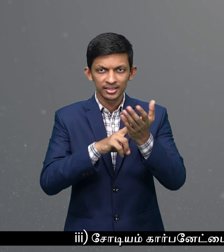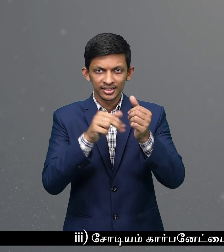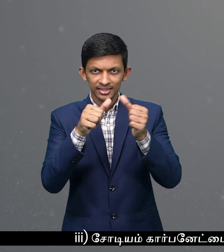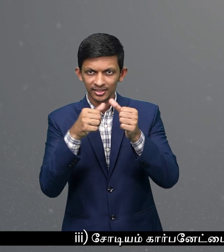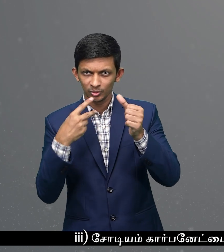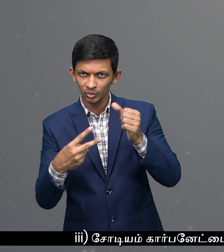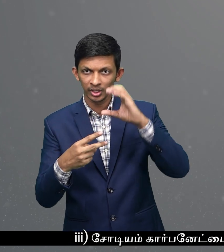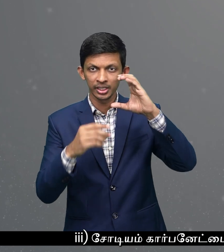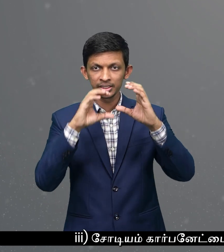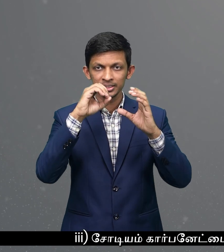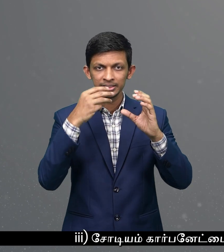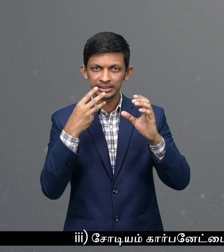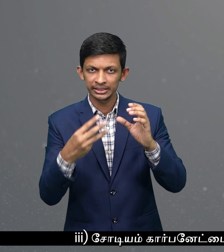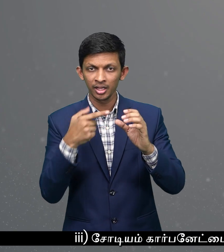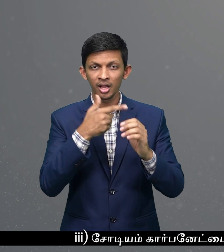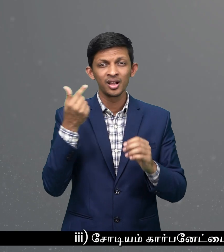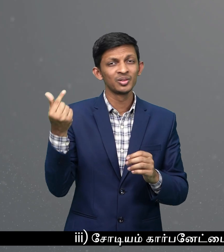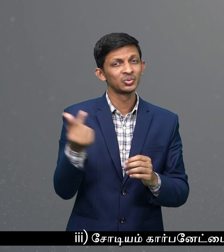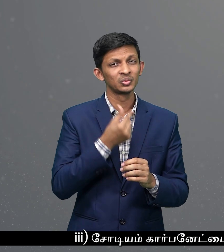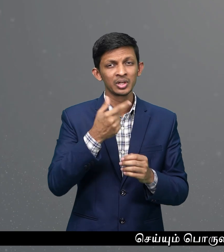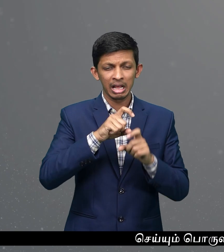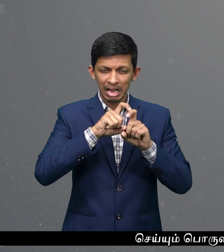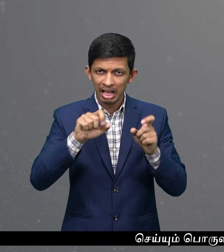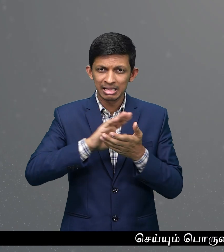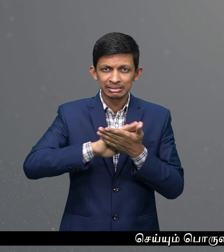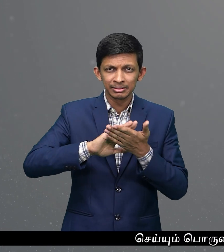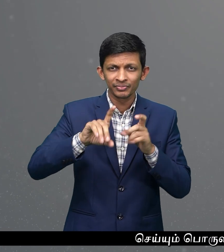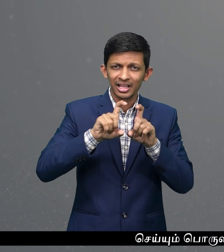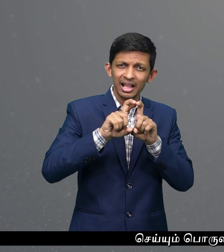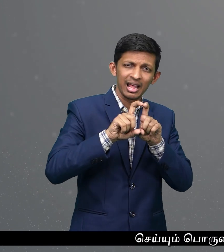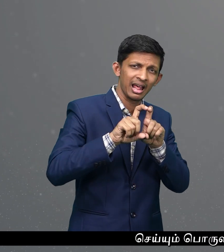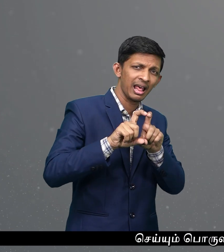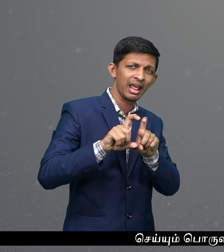சோடியம் கார்பனேட்டை வீட்டு உபயோகத்திற்காக சுத்தம் செய்யும் பொருளாக பயன்படுத்தலாம்.